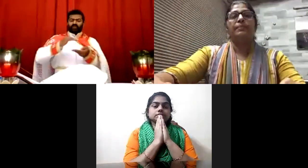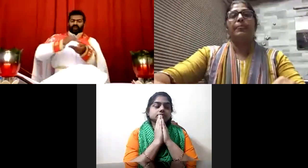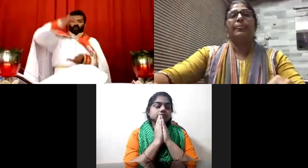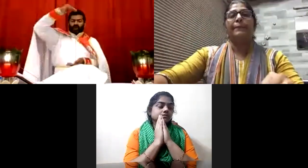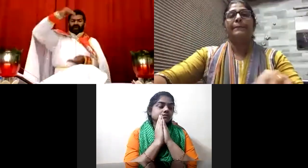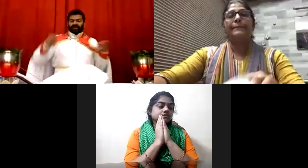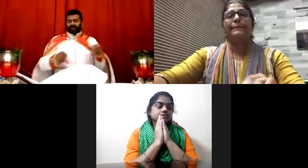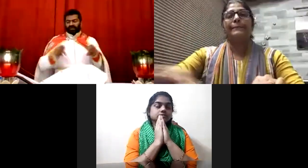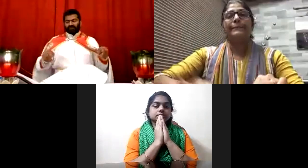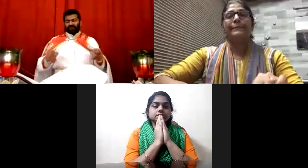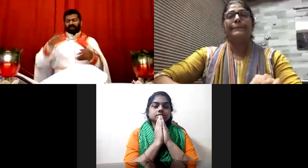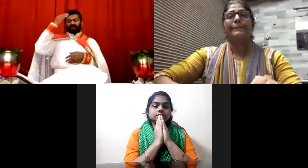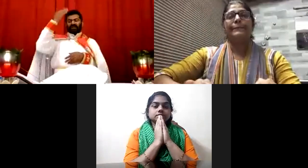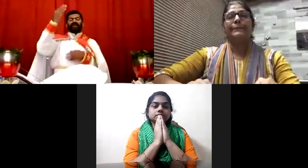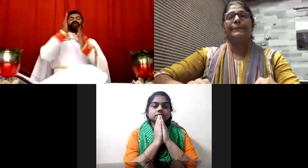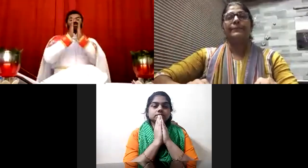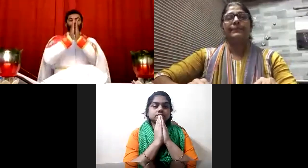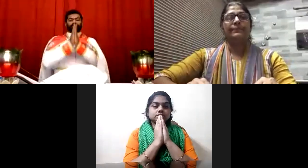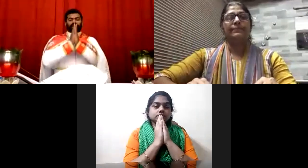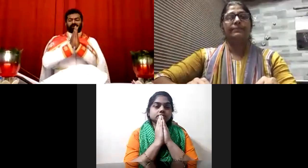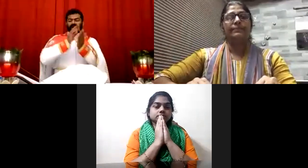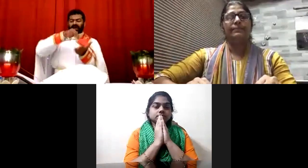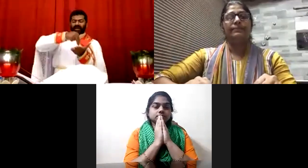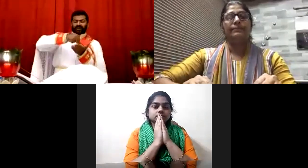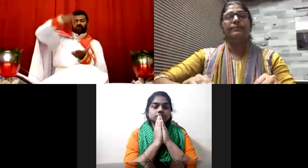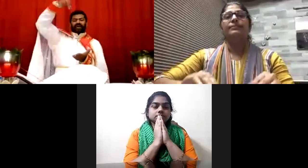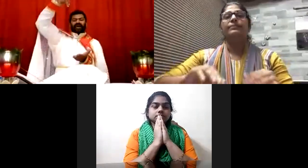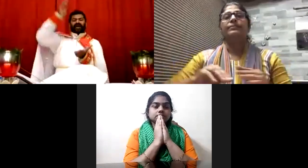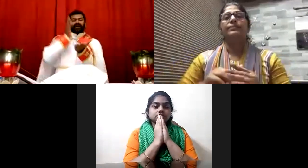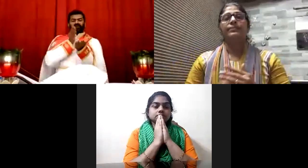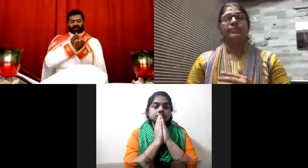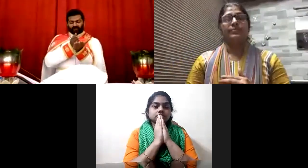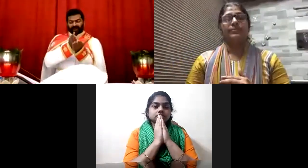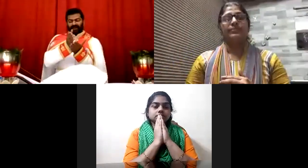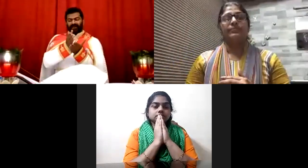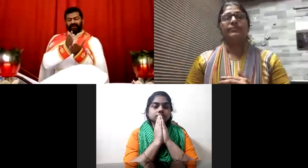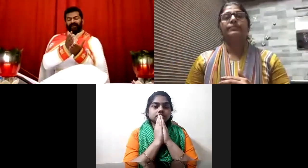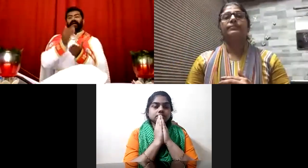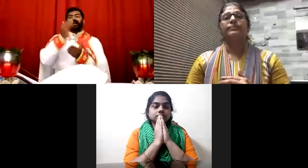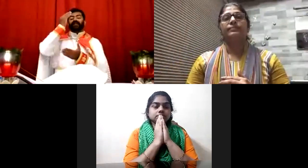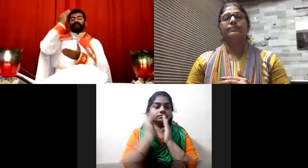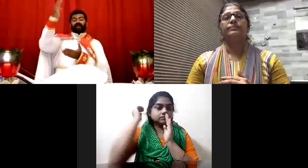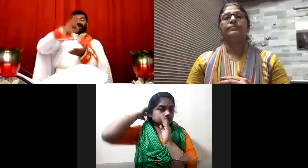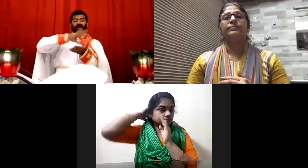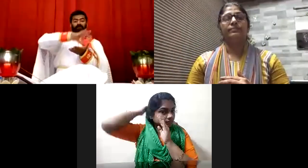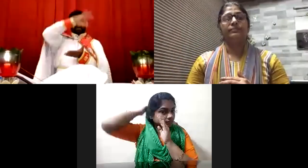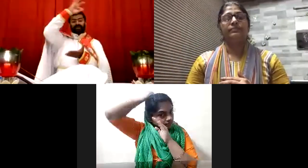ചെറിയവരും വലിയവരും നിന്റെ സ്തുത്യർഹമായ ഉത്ഥാനം വഴി